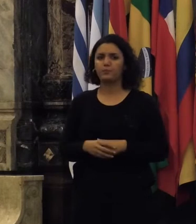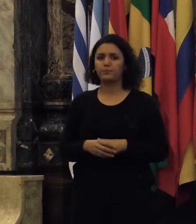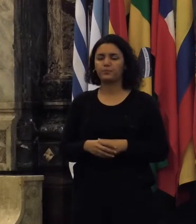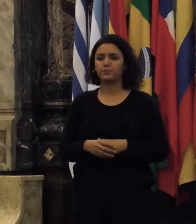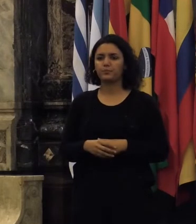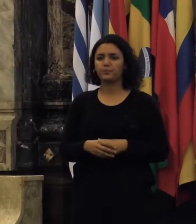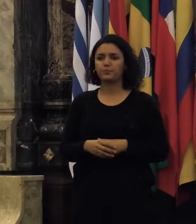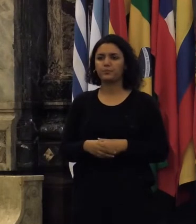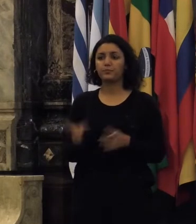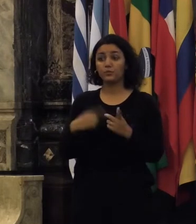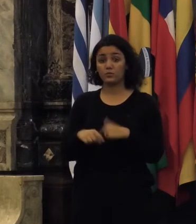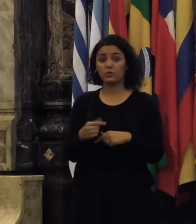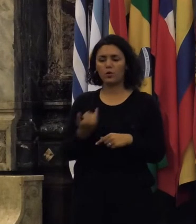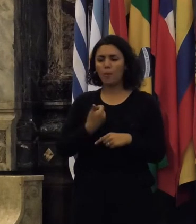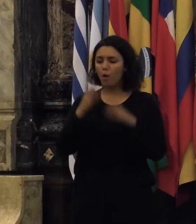¿Cómo abordarlo?